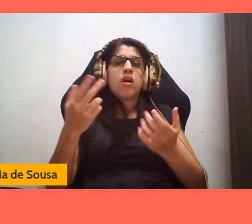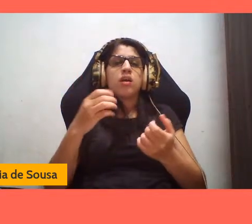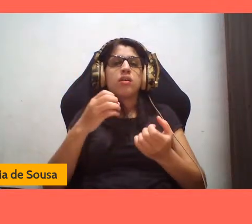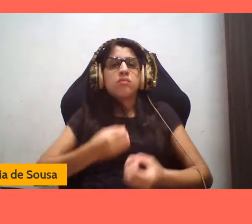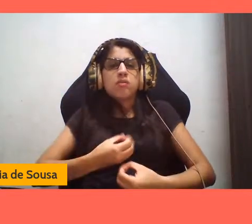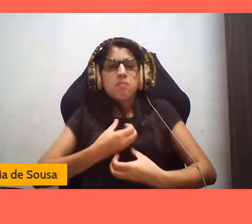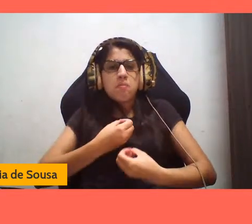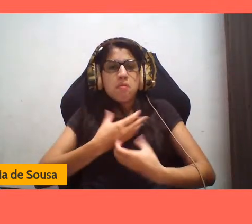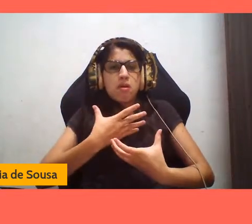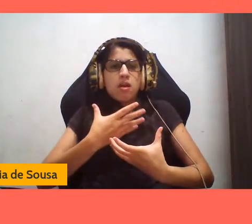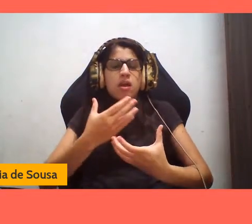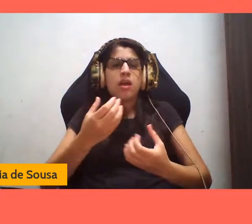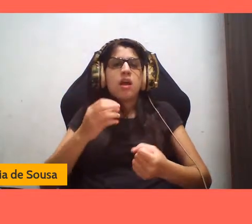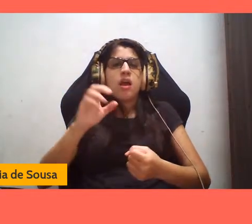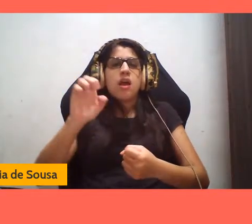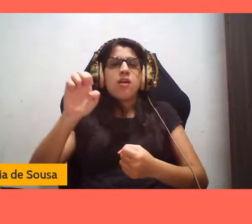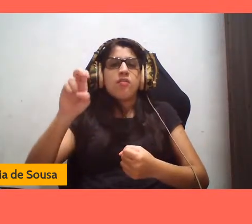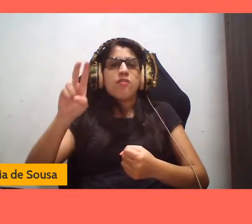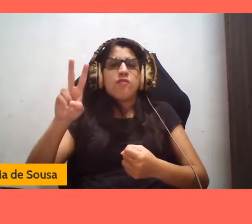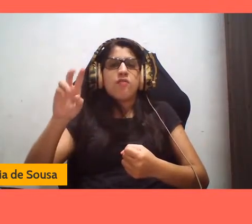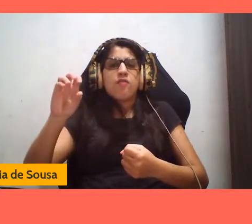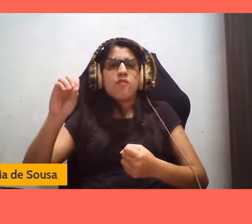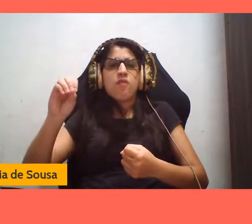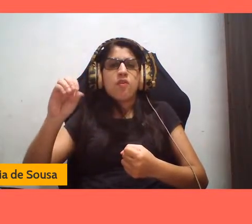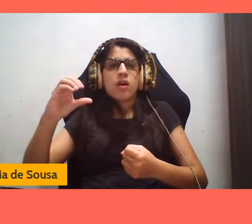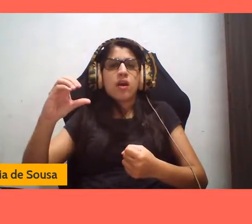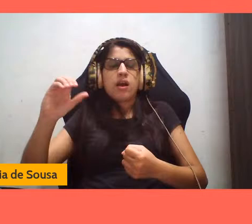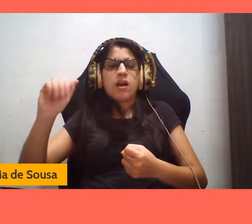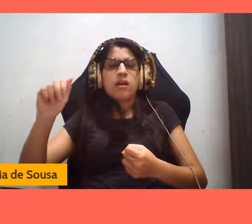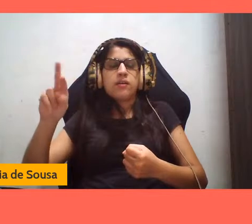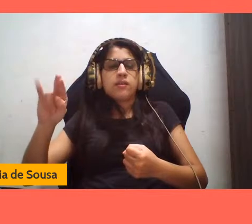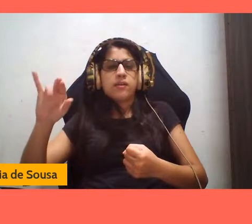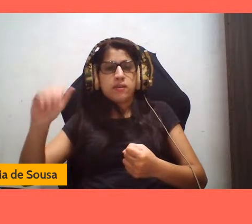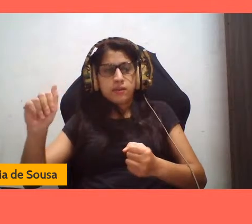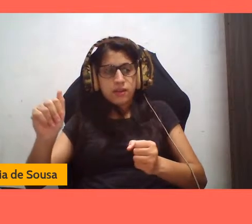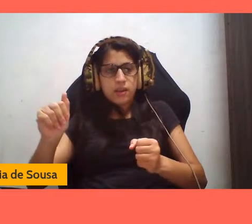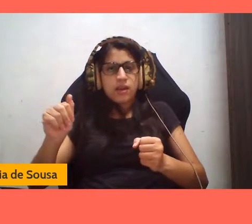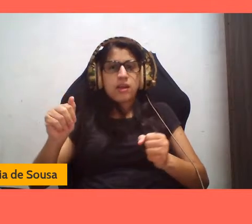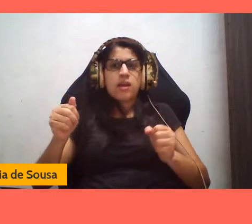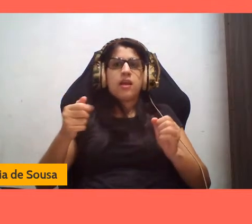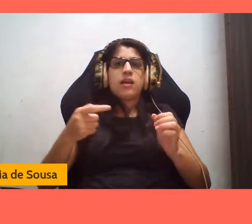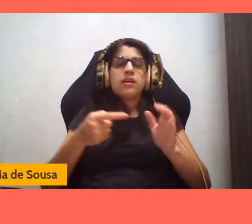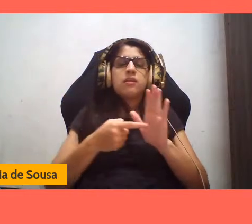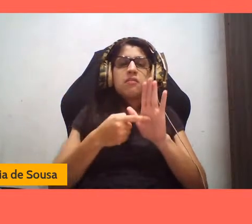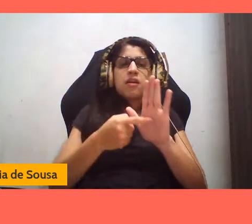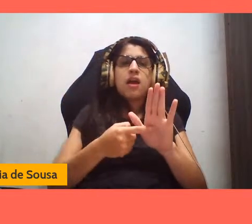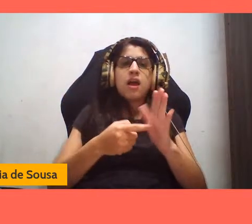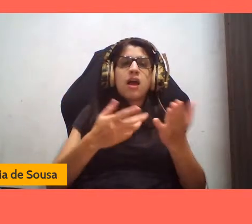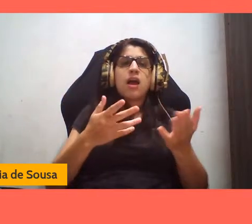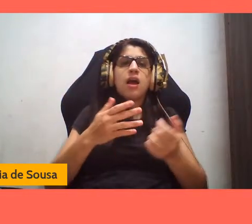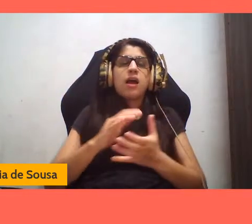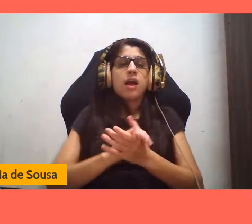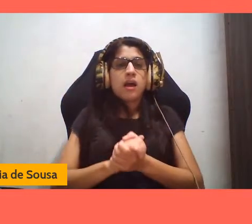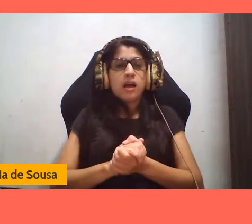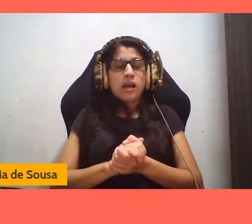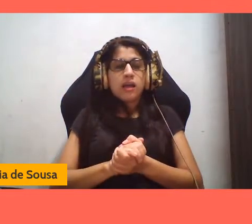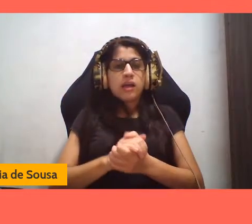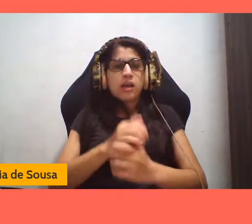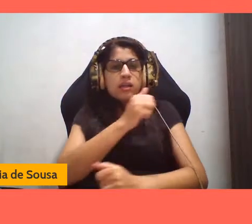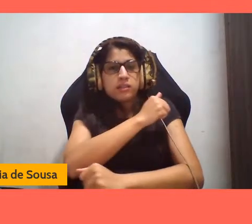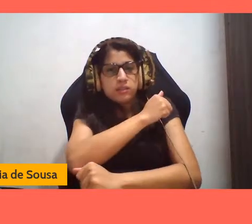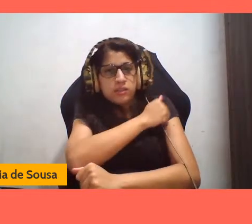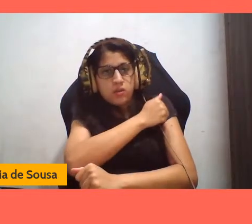maravilhosa, por sinal, em homenagem a Raab. Eu falei Rabai no início, né? Desculpa. A nossa aluna